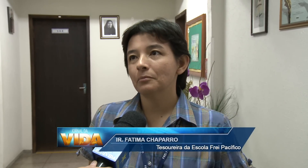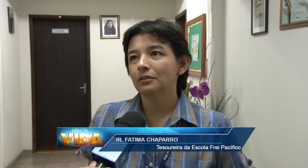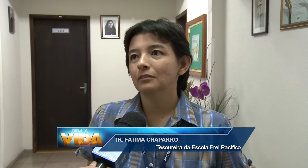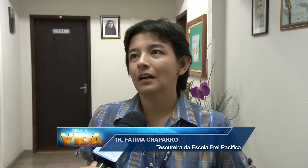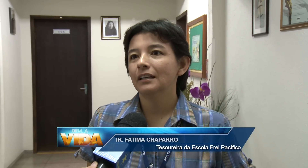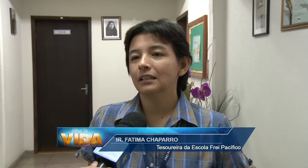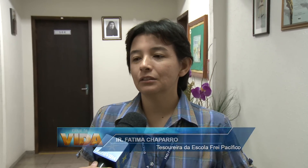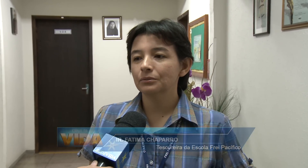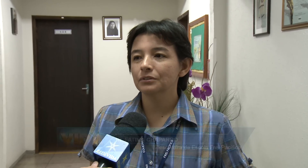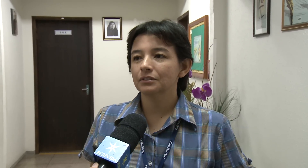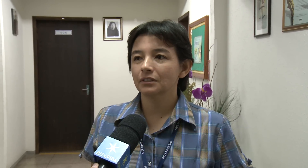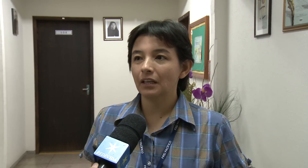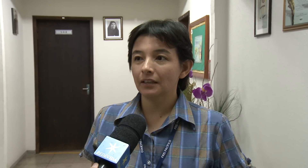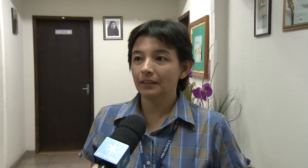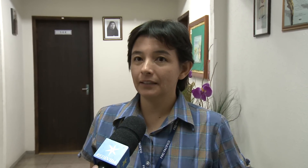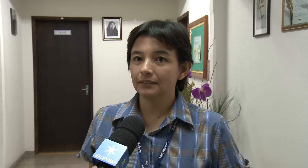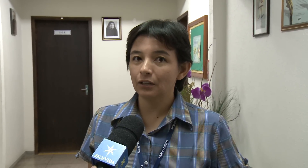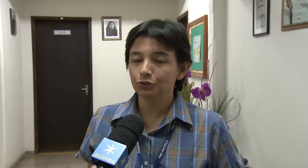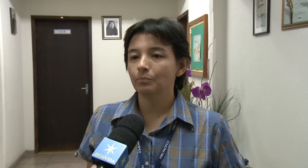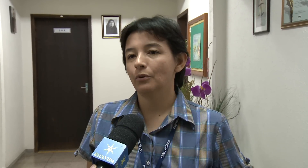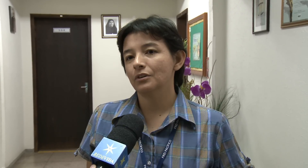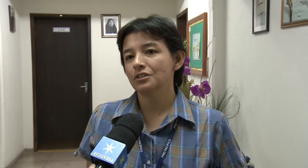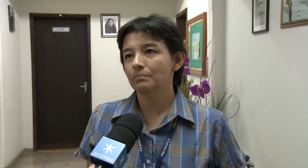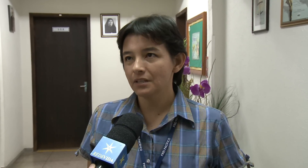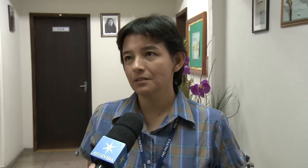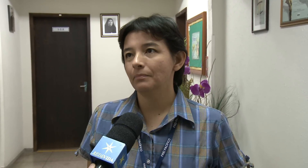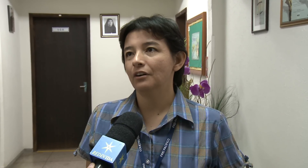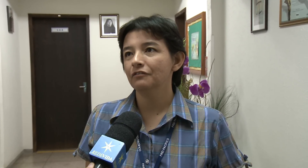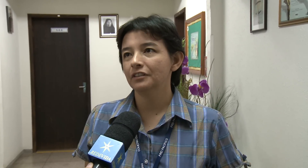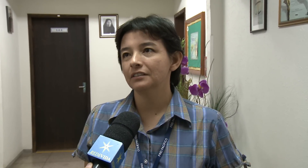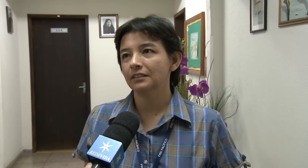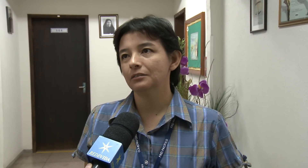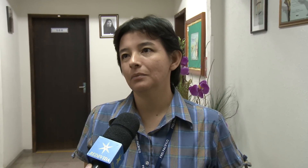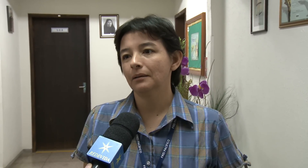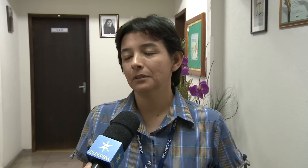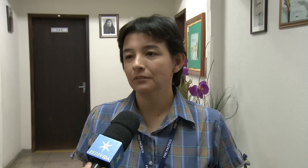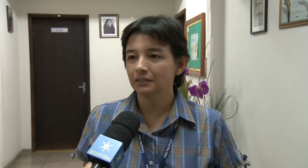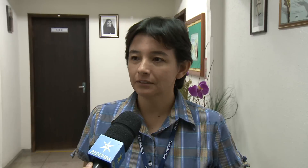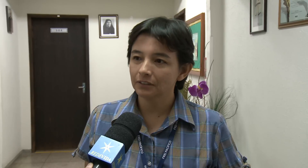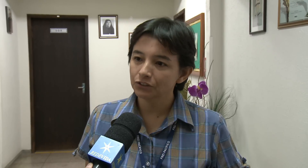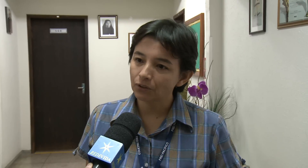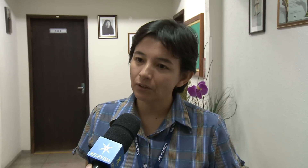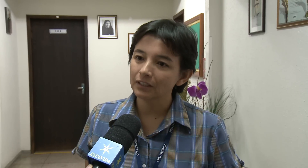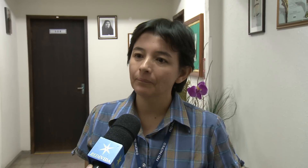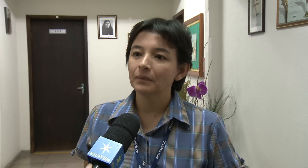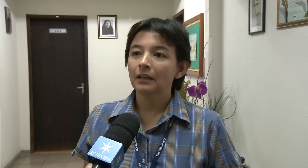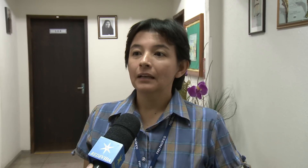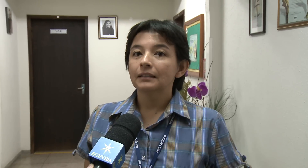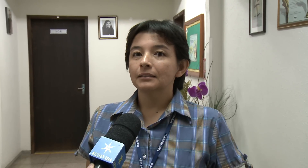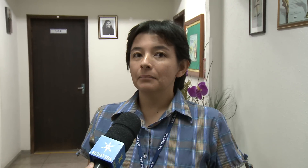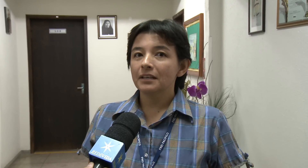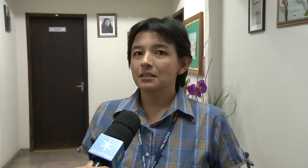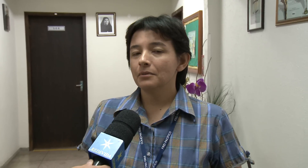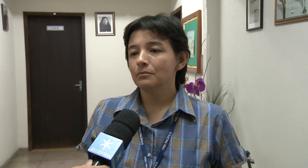primeiro lugar, que nos, que dá o suporte principal financeiro para a manutenção da escola. Também recebemos